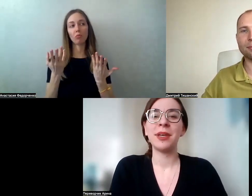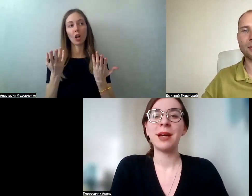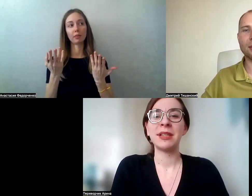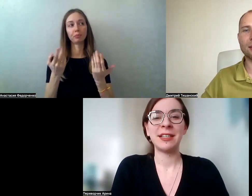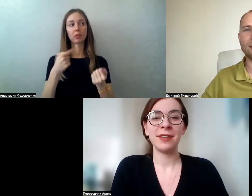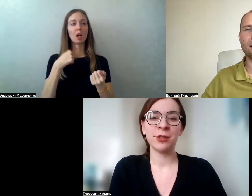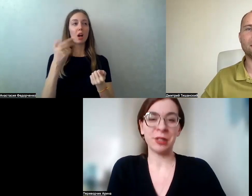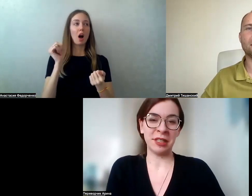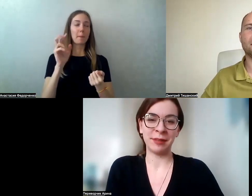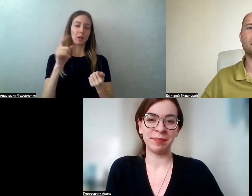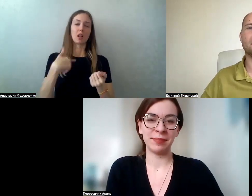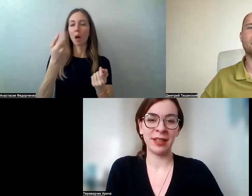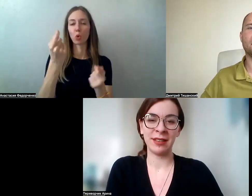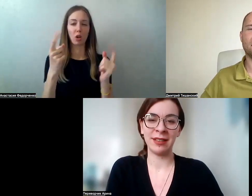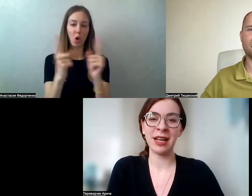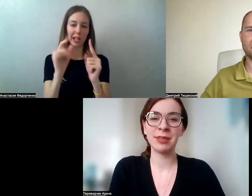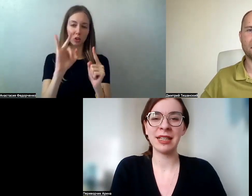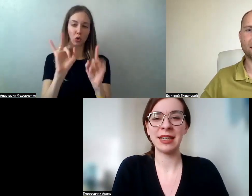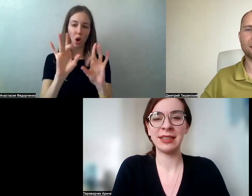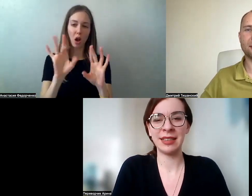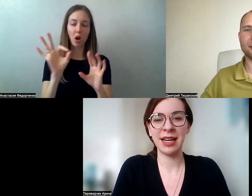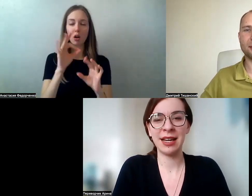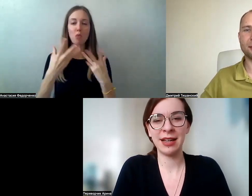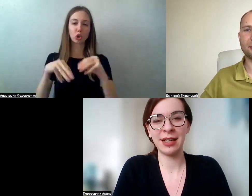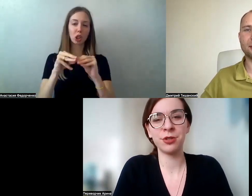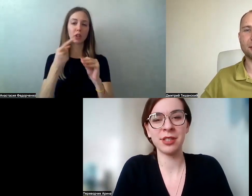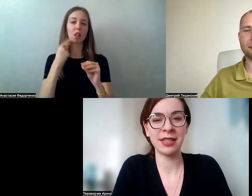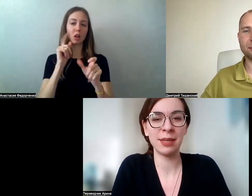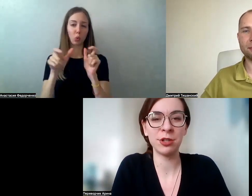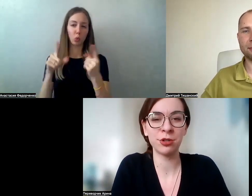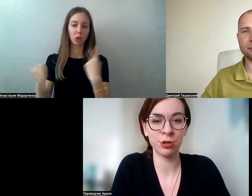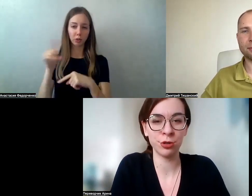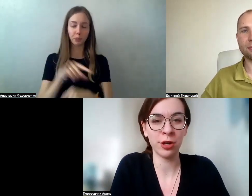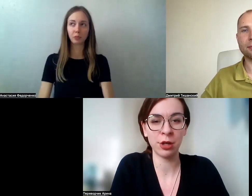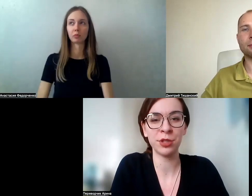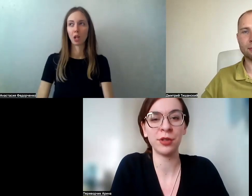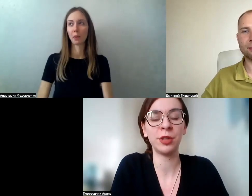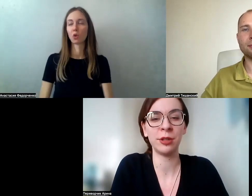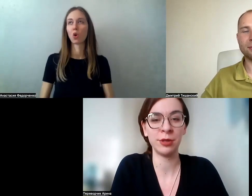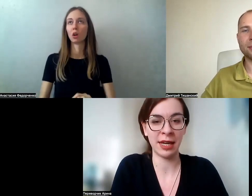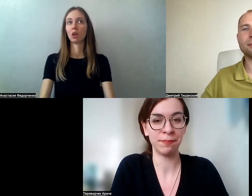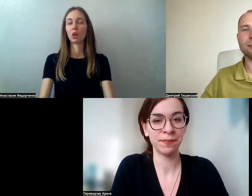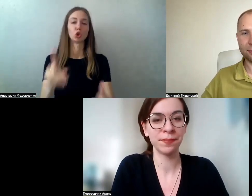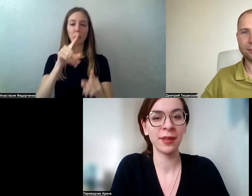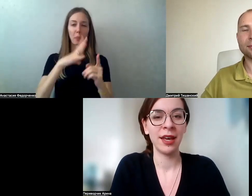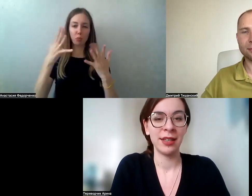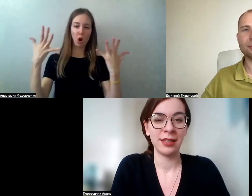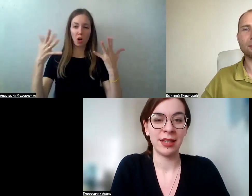Что меня мотивирует? Как бы сказать, я хочу рассказать небольшую историю о сообществе глухих людей.